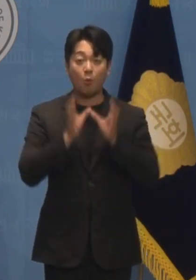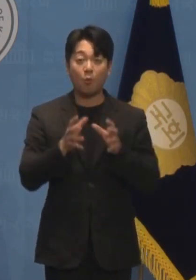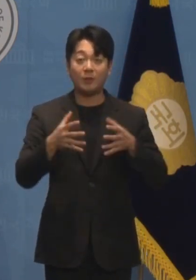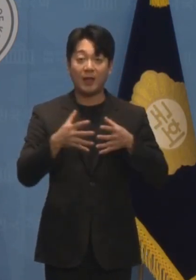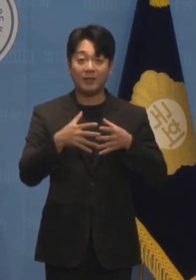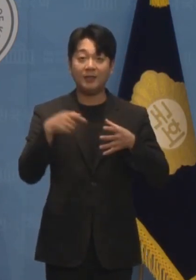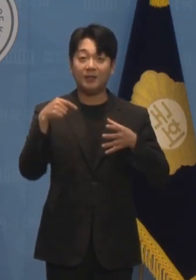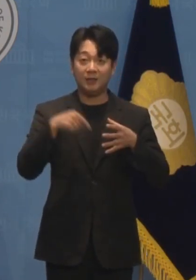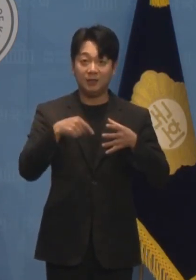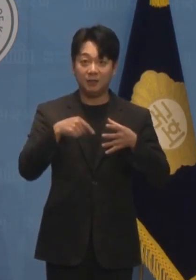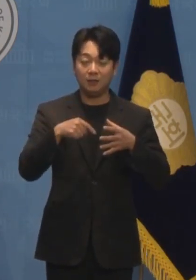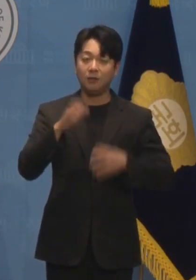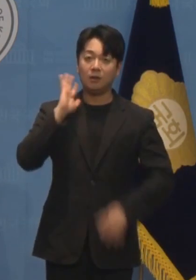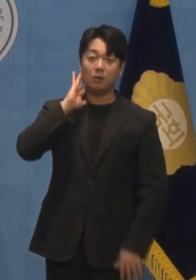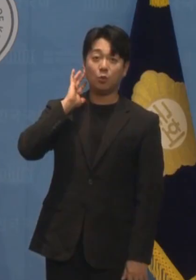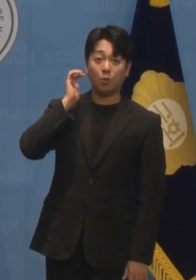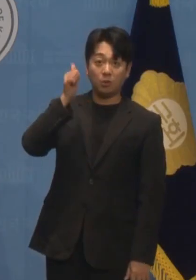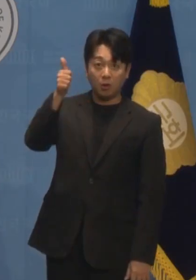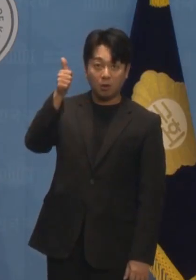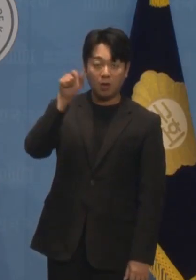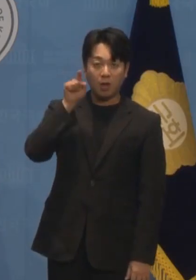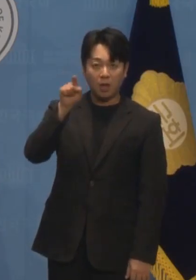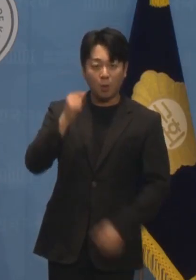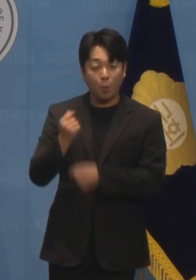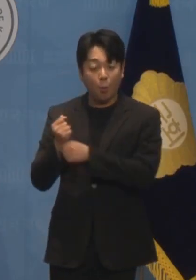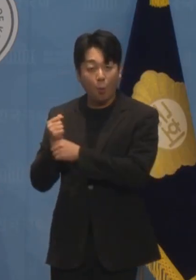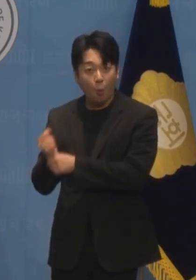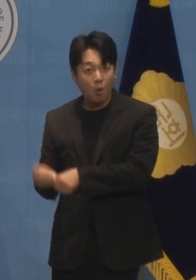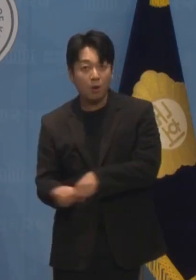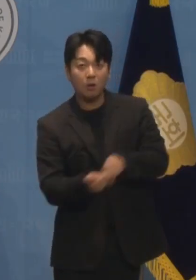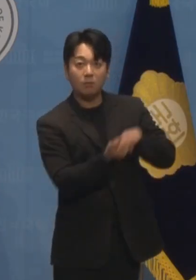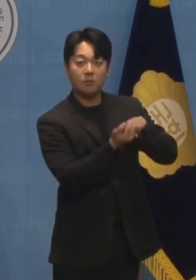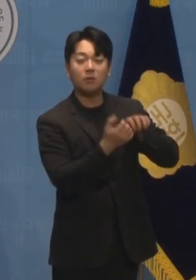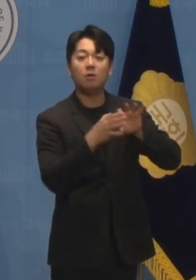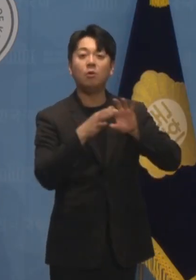대통령의 골프에 대해서 취재했던 CBS 기자에 대해서